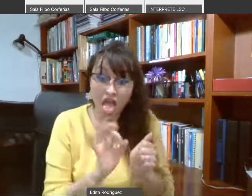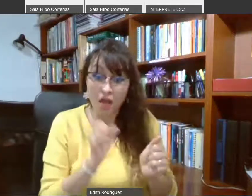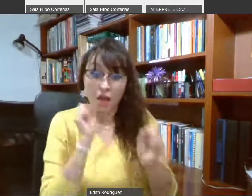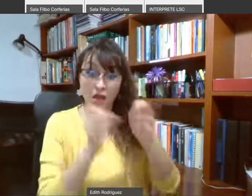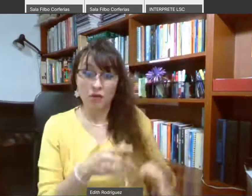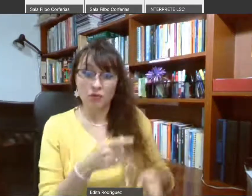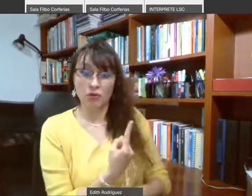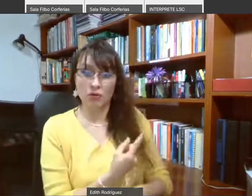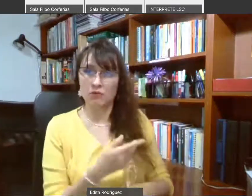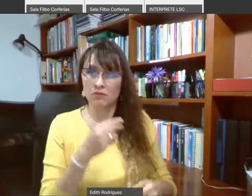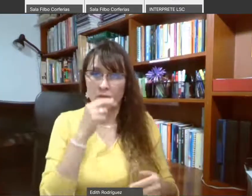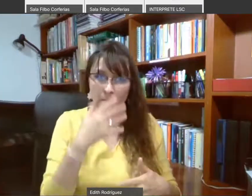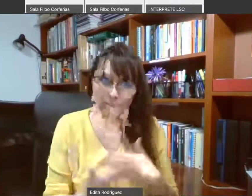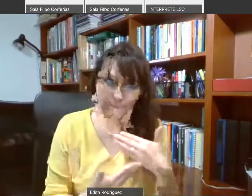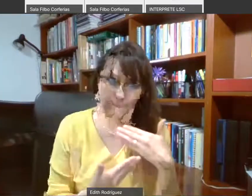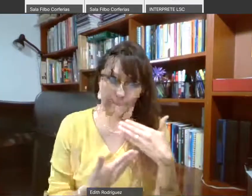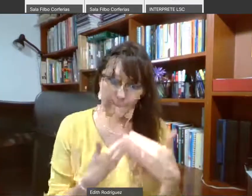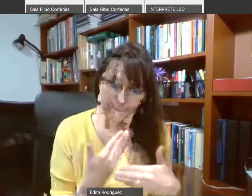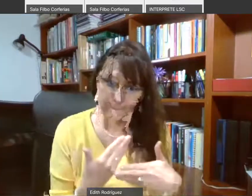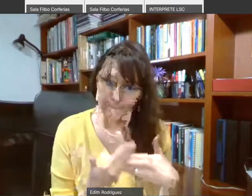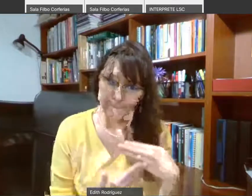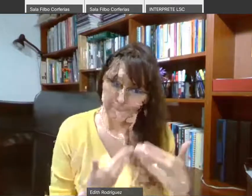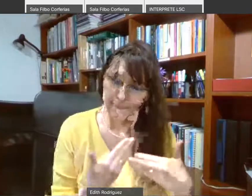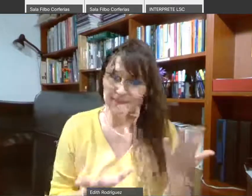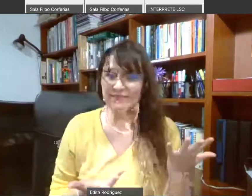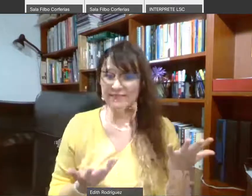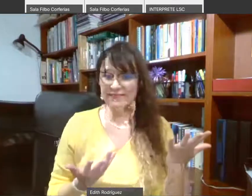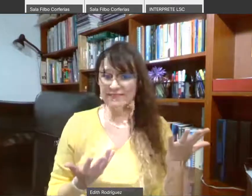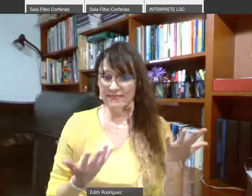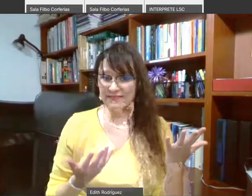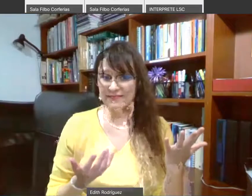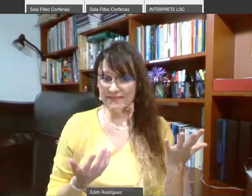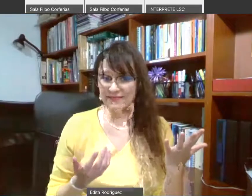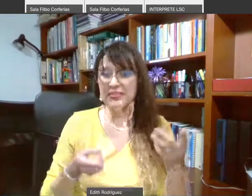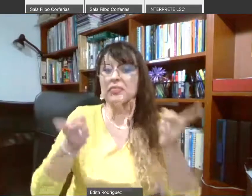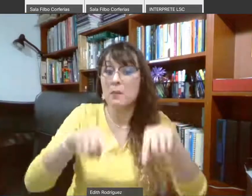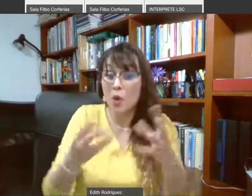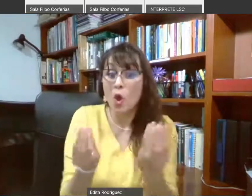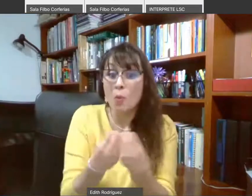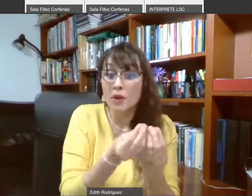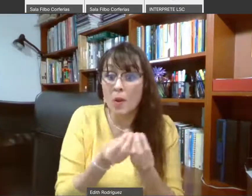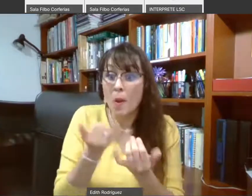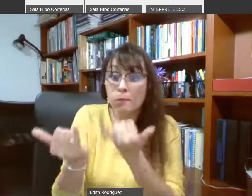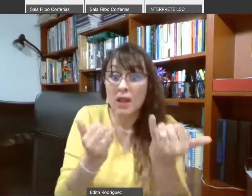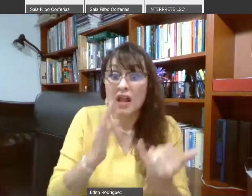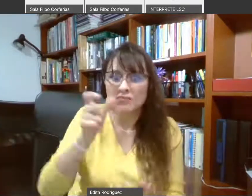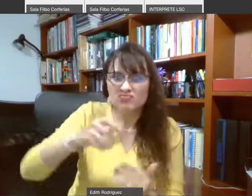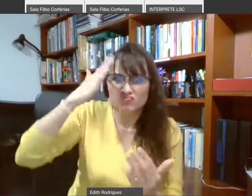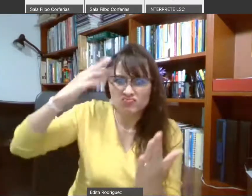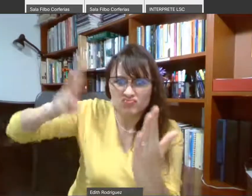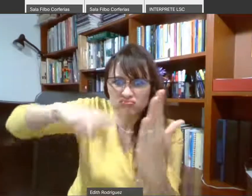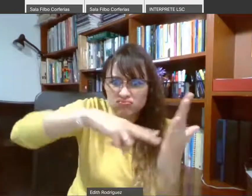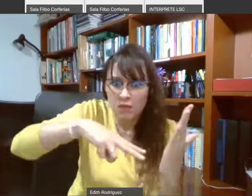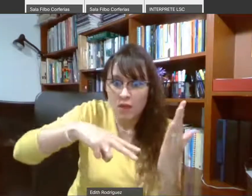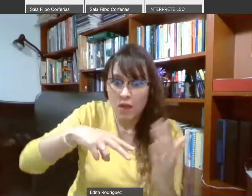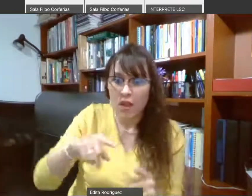un acompañamiento y motivar a estos niños, no dejarlos en este proceso solos porque pues se dificulta.